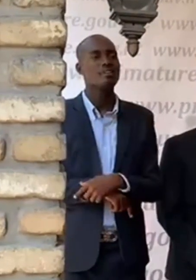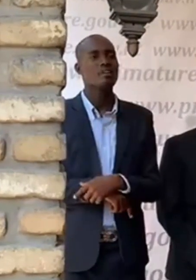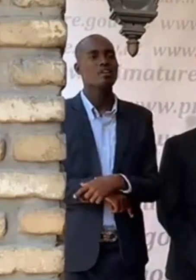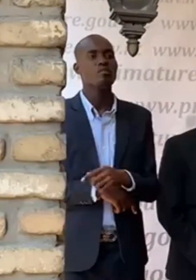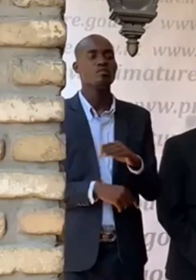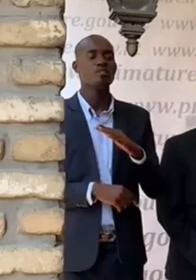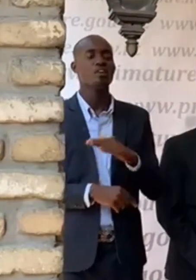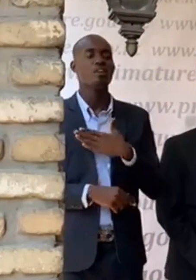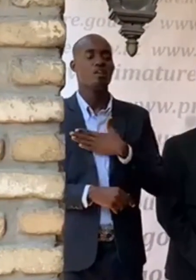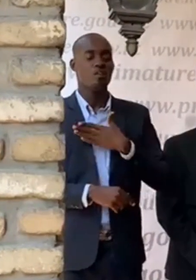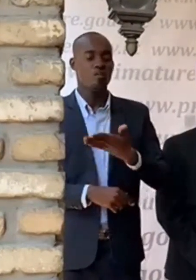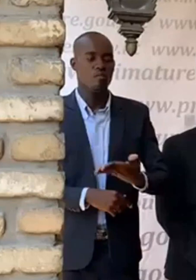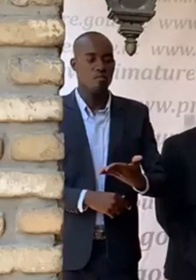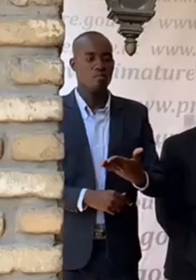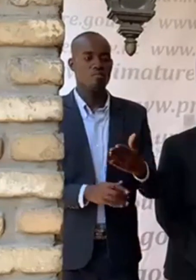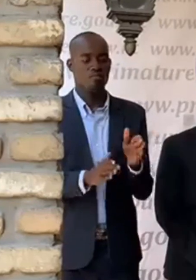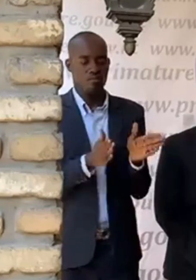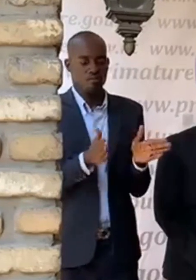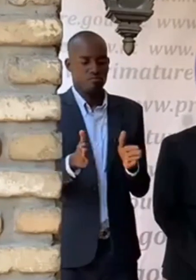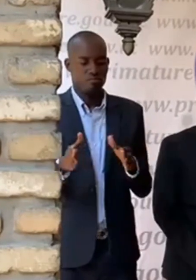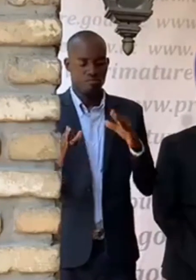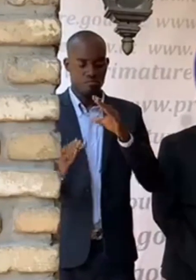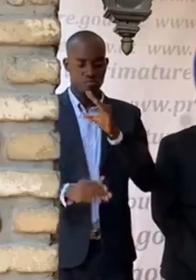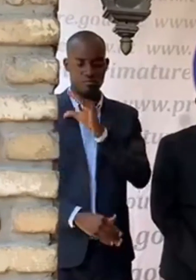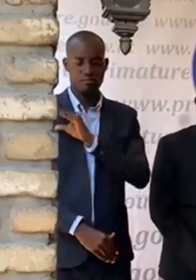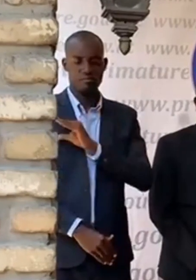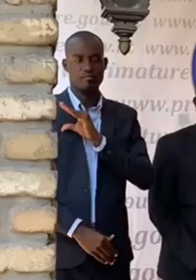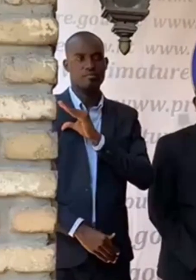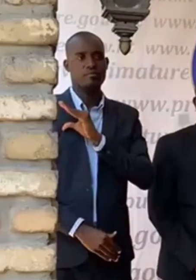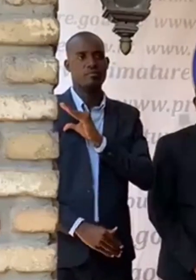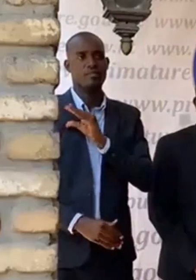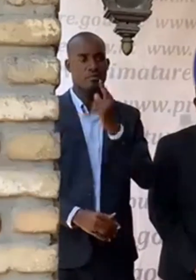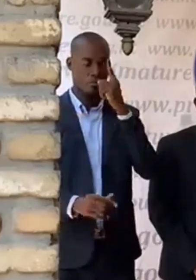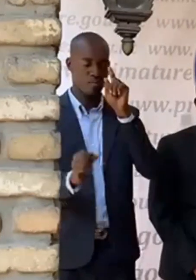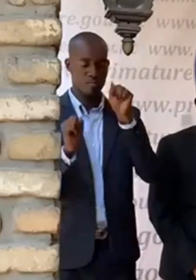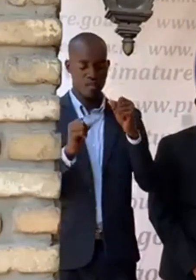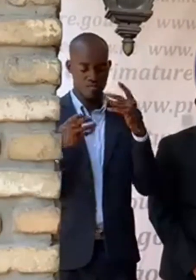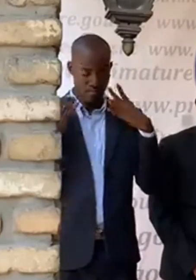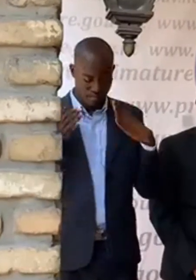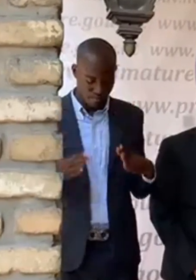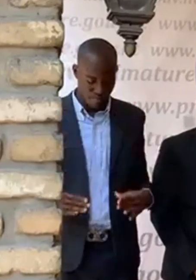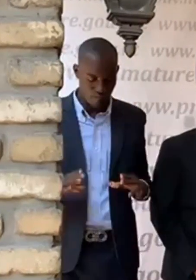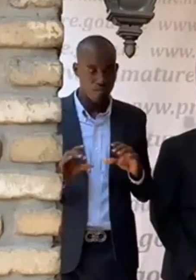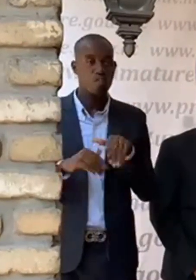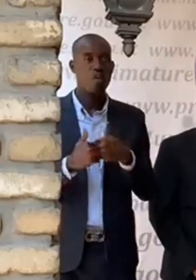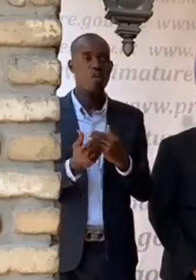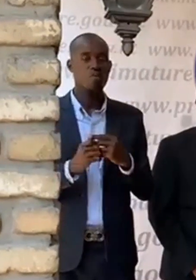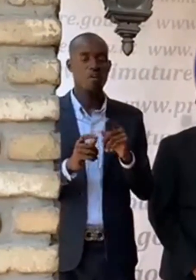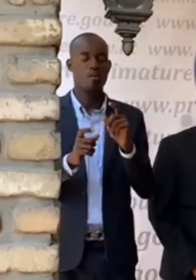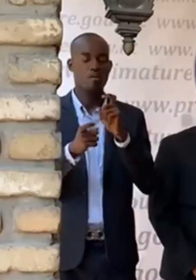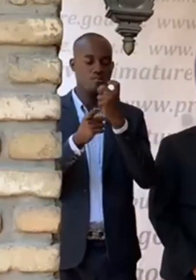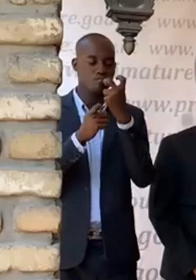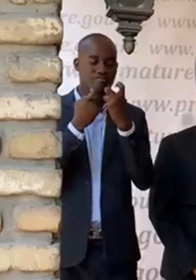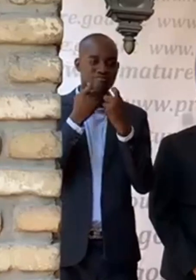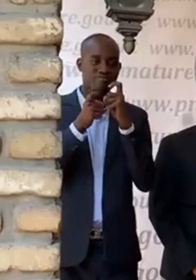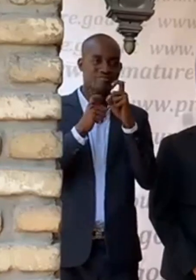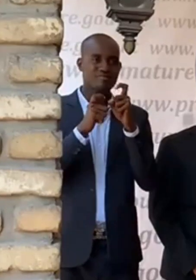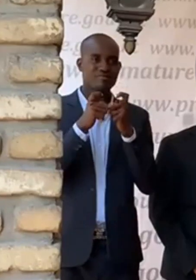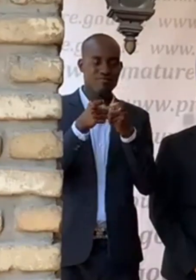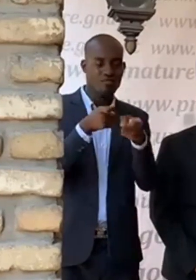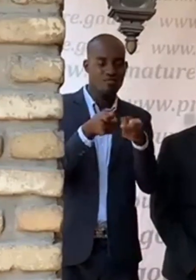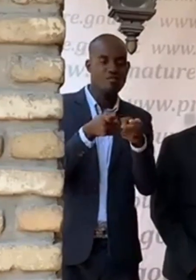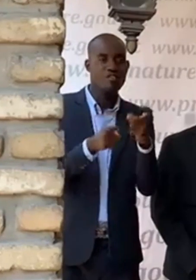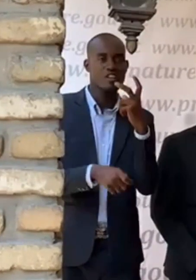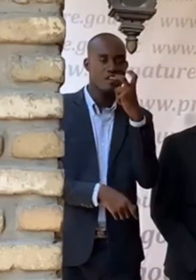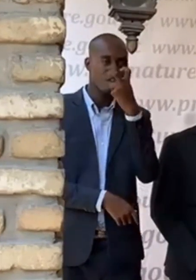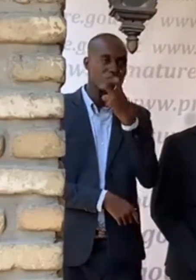sorti parce que n'a gardé à clair depuis ou parler des président et Joseph Martelly ou pas capable parler des privés